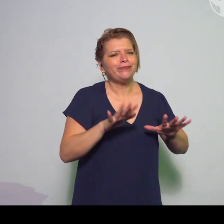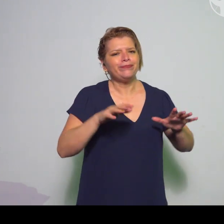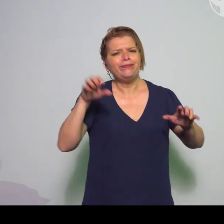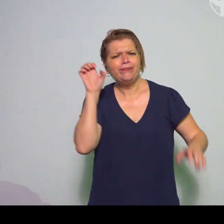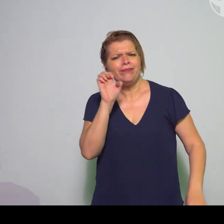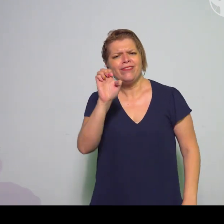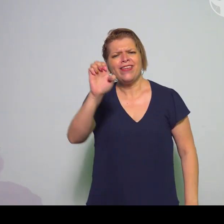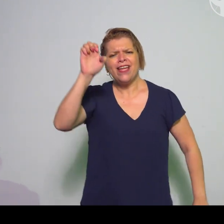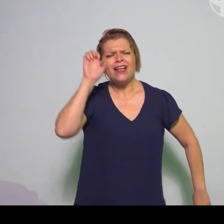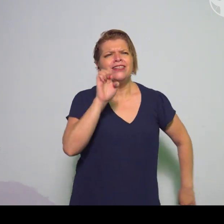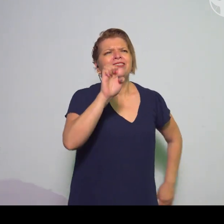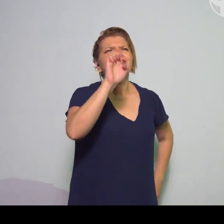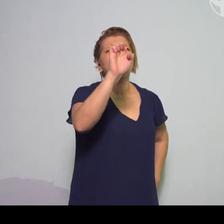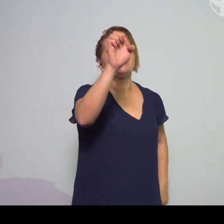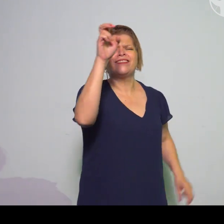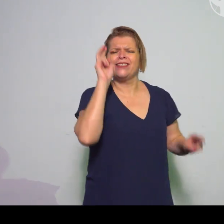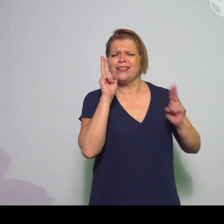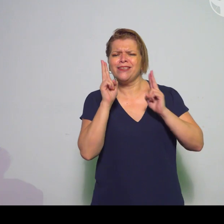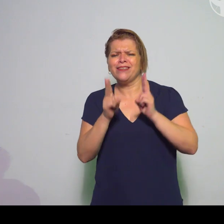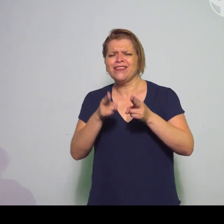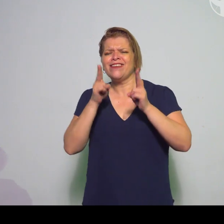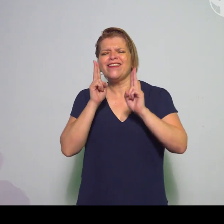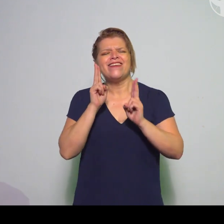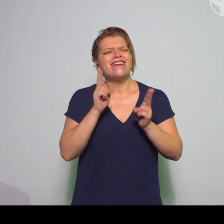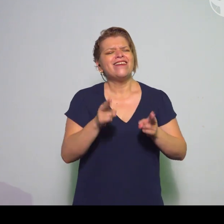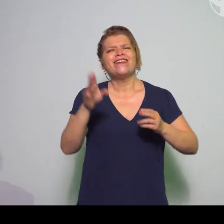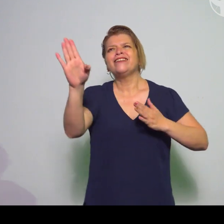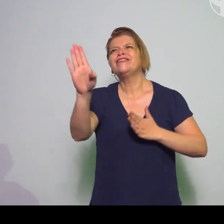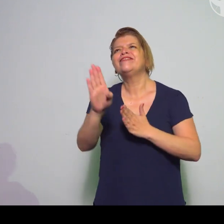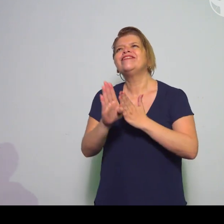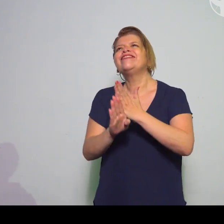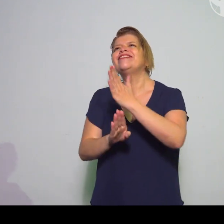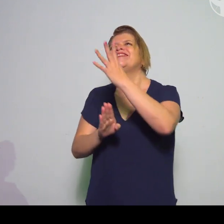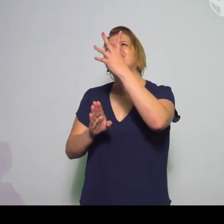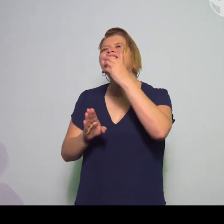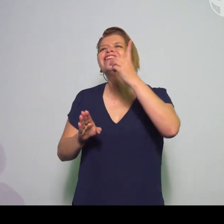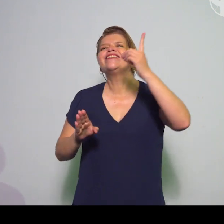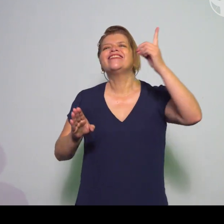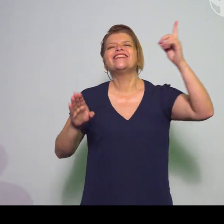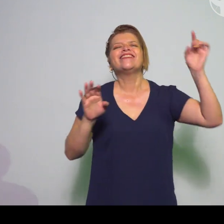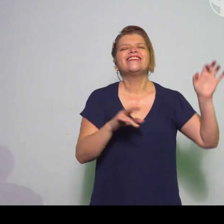Por la eternidad tú eres fiel,